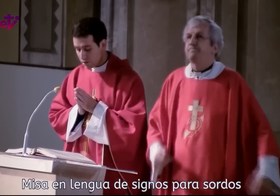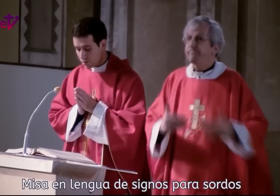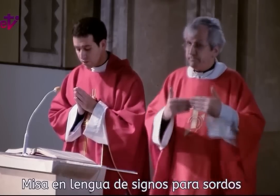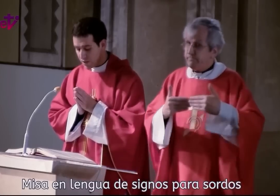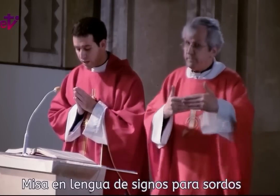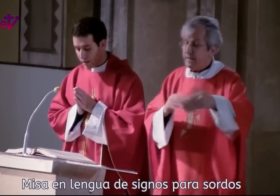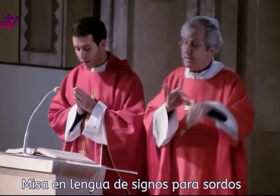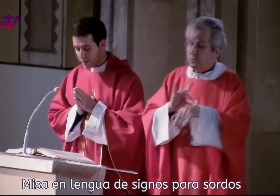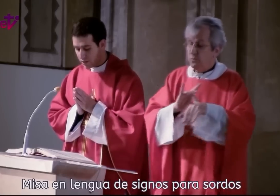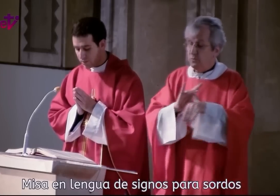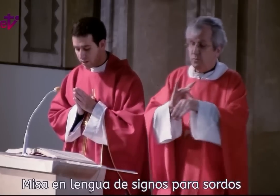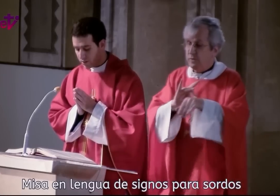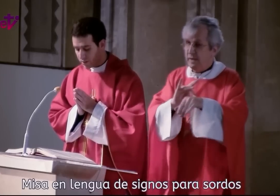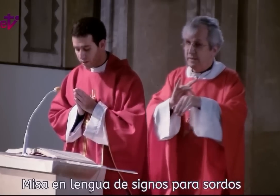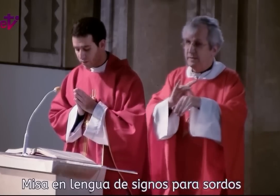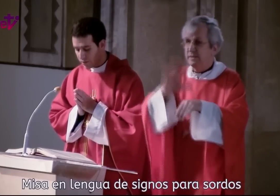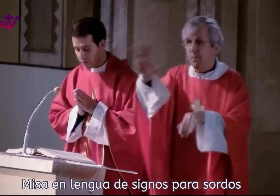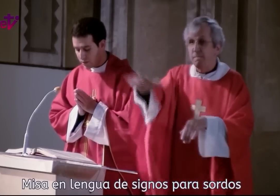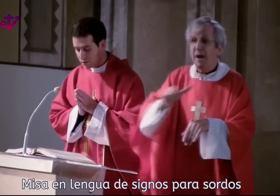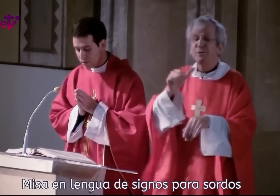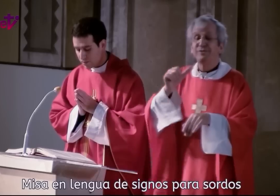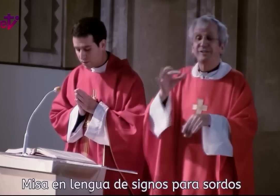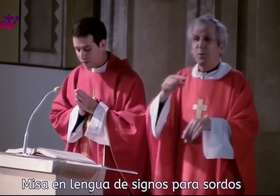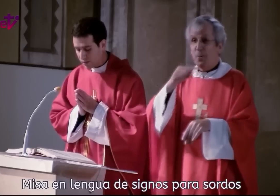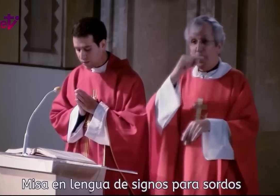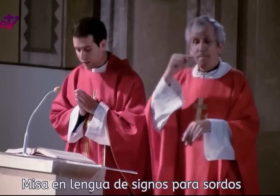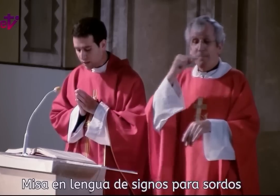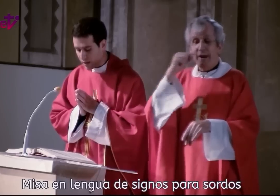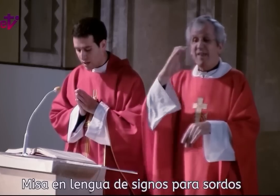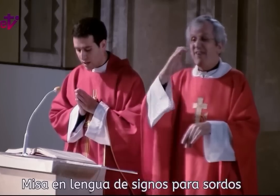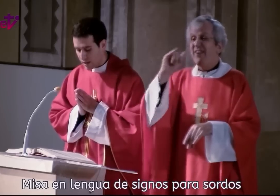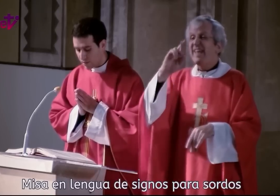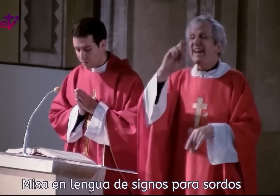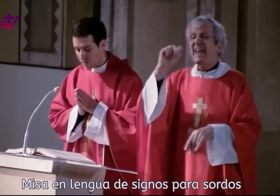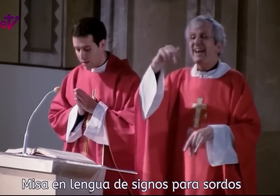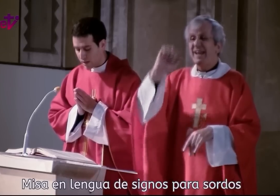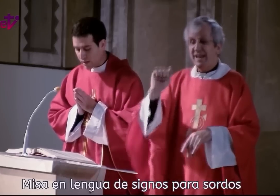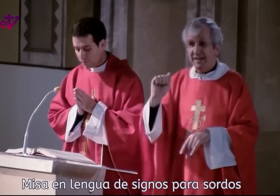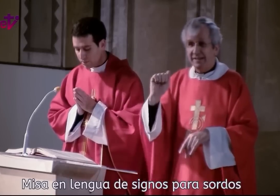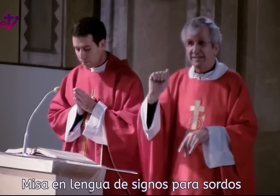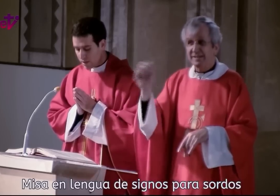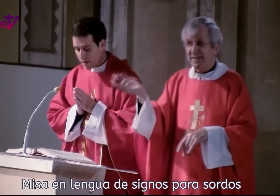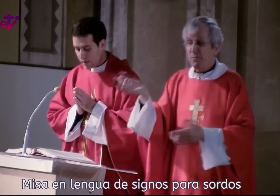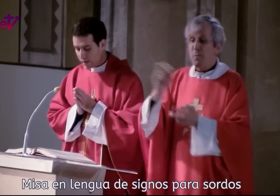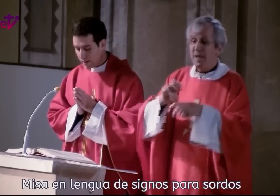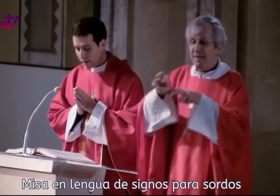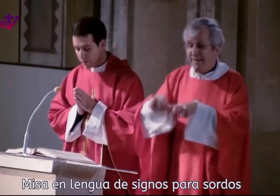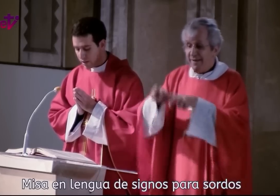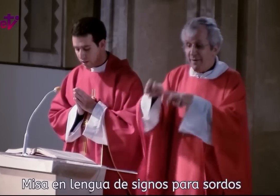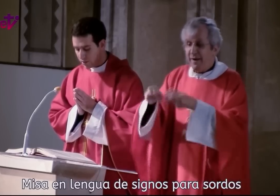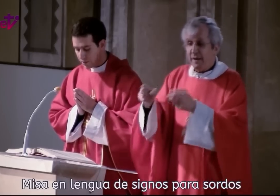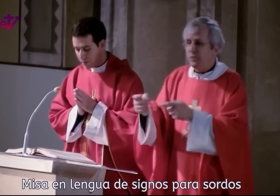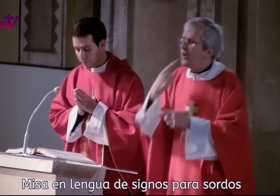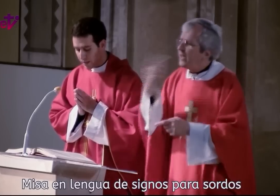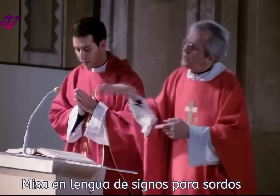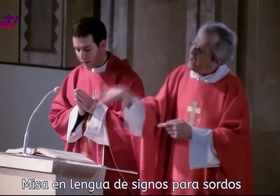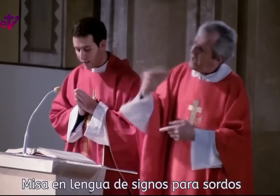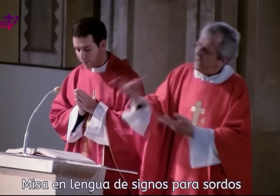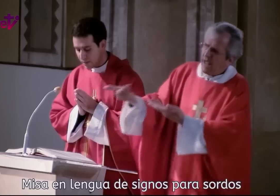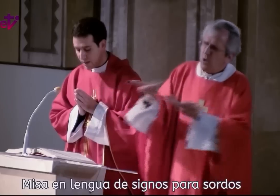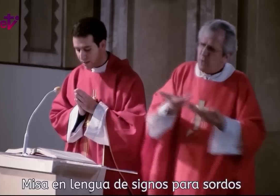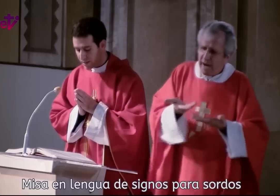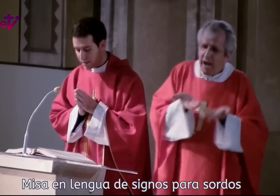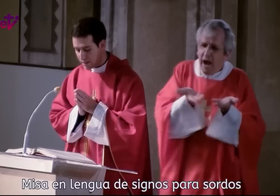Mientras lo conducían, echaron mano de un cierto Simón de Cirene, que volvía del campo, y le cargaron la cruz para